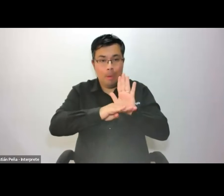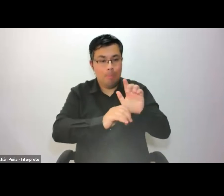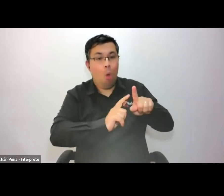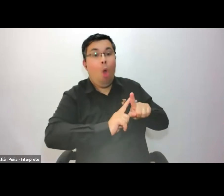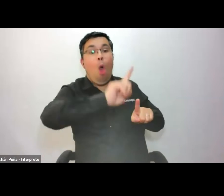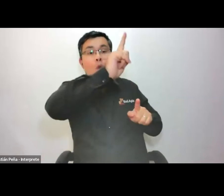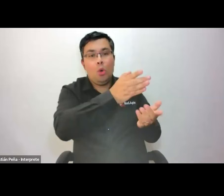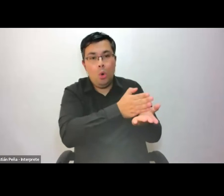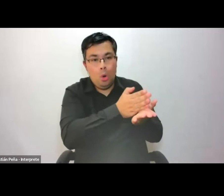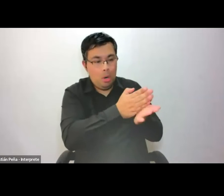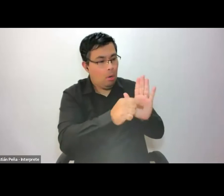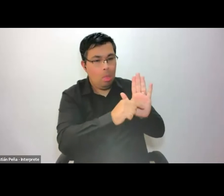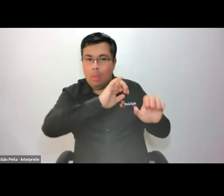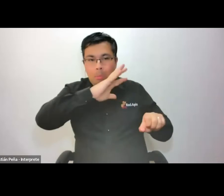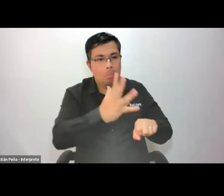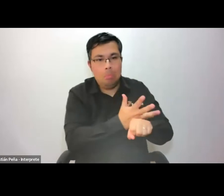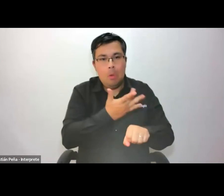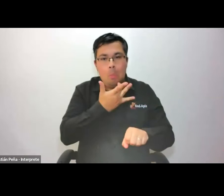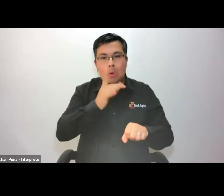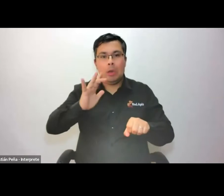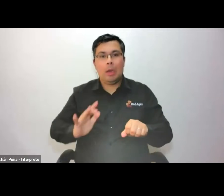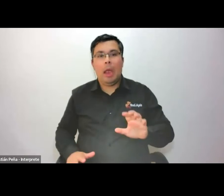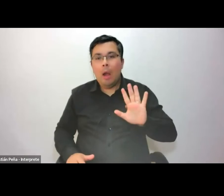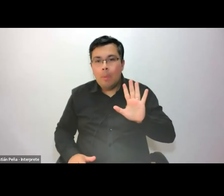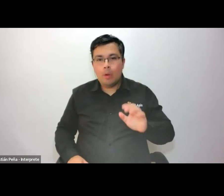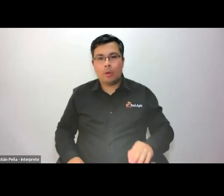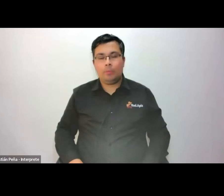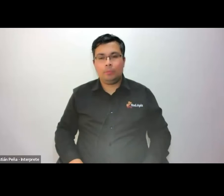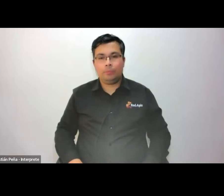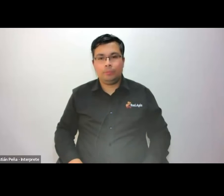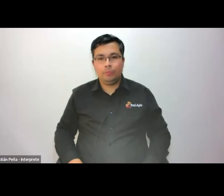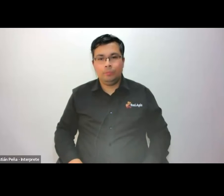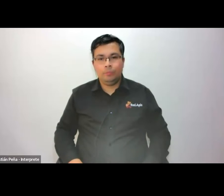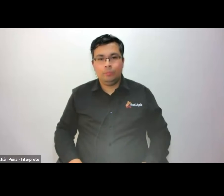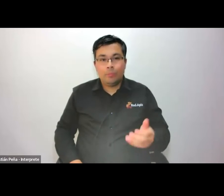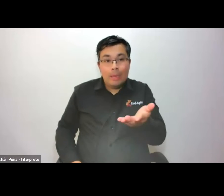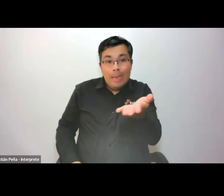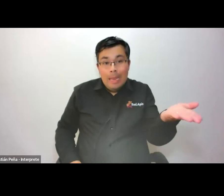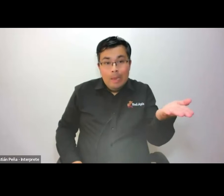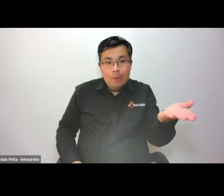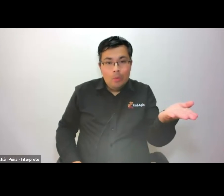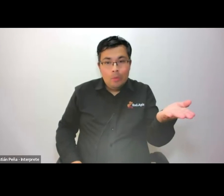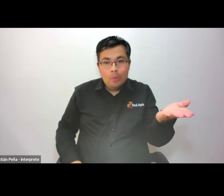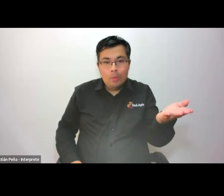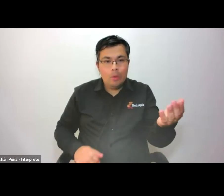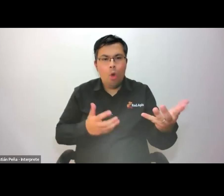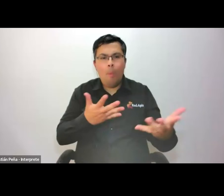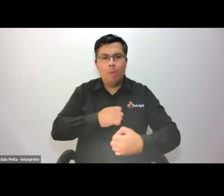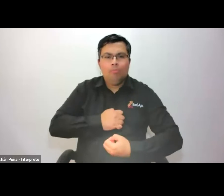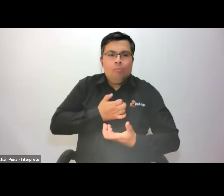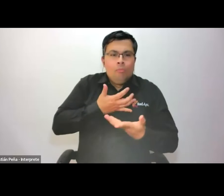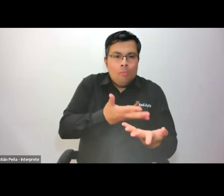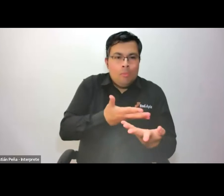y los estudiantes autistas de esas comunidades, la forma de expresar la condición es muy distinta. Por lo tanto,